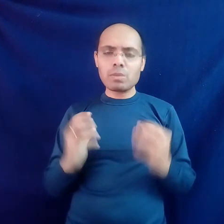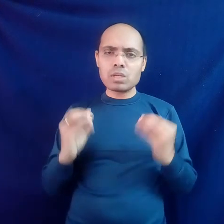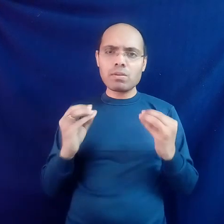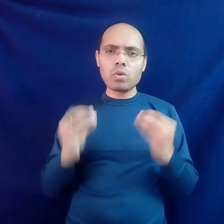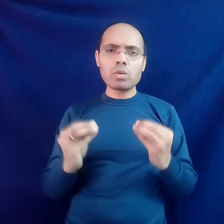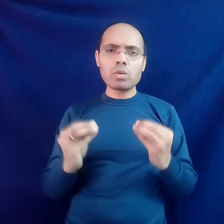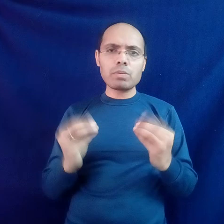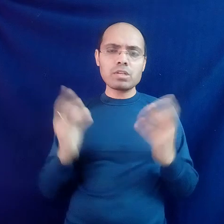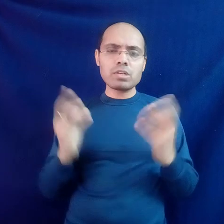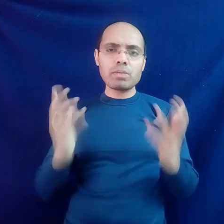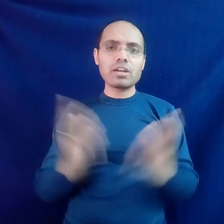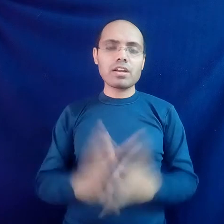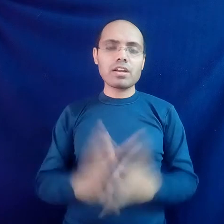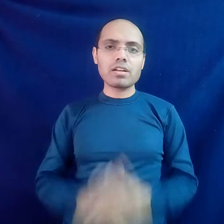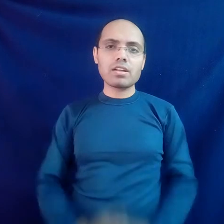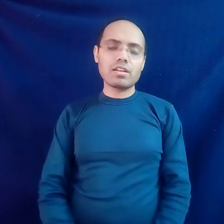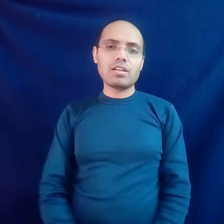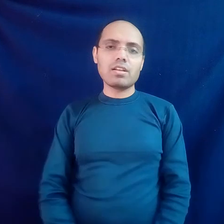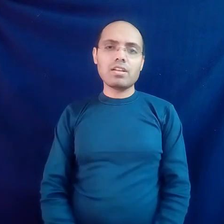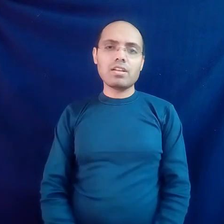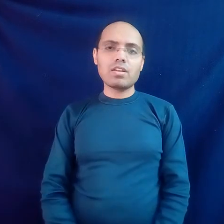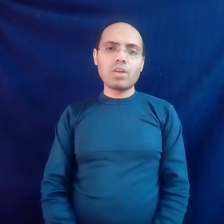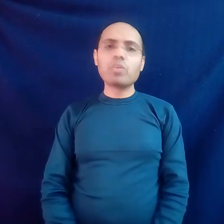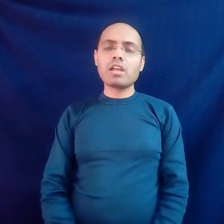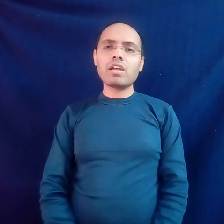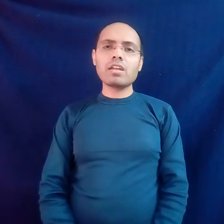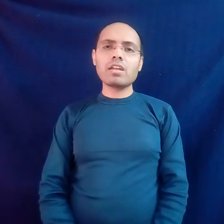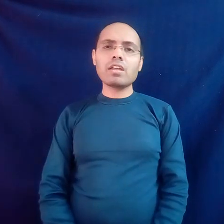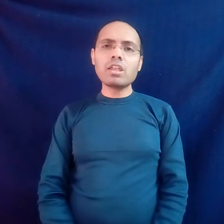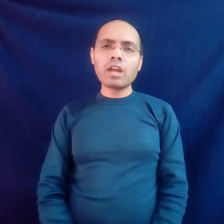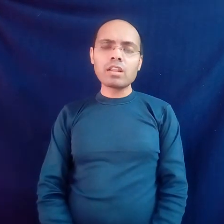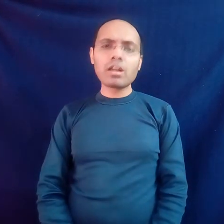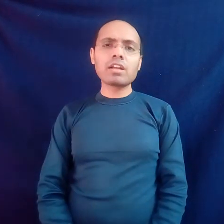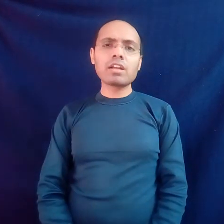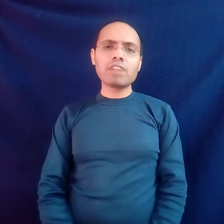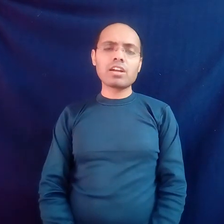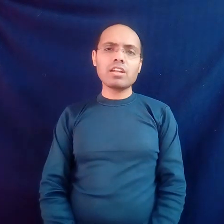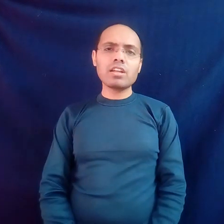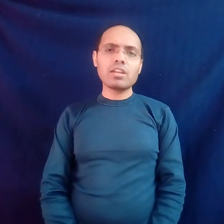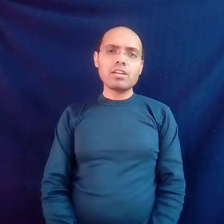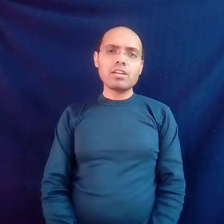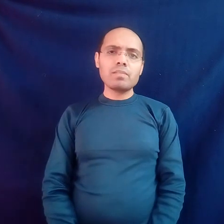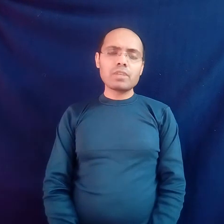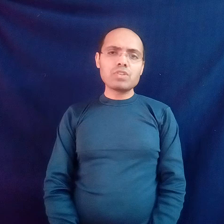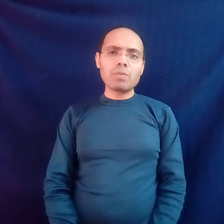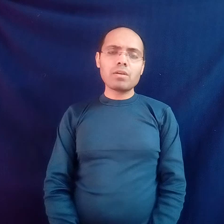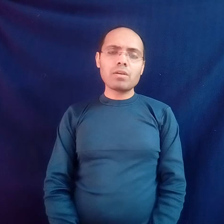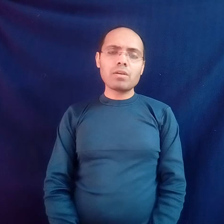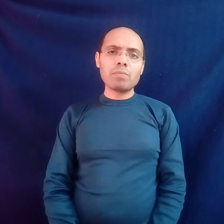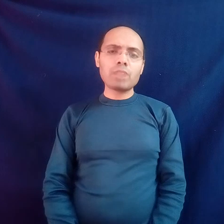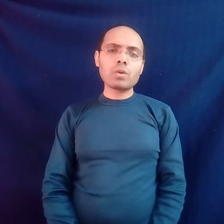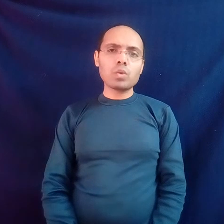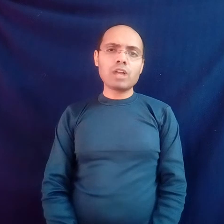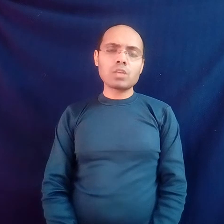पीछे, मेरे लोगों के पीछे भेजा गया था, और उनसे लड़ाई इस हद तक खतरनाक थी कि जब मैं इसमें कूदा आज के